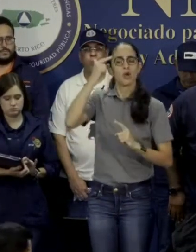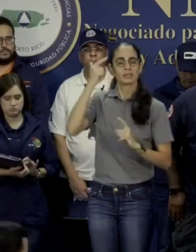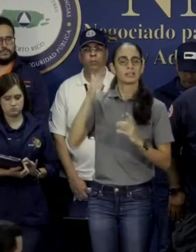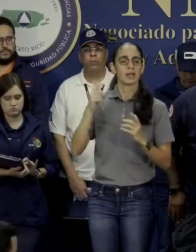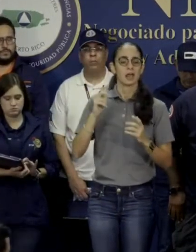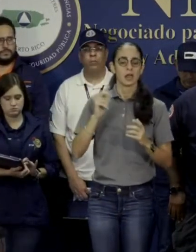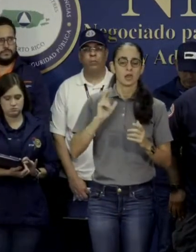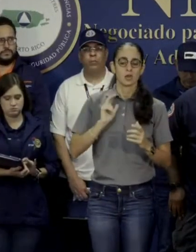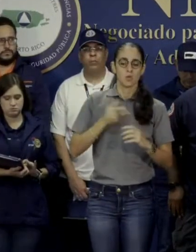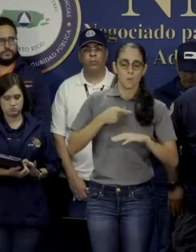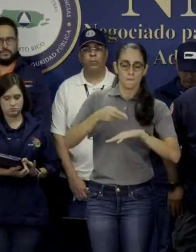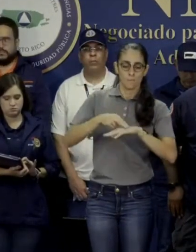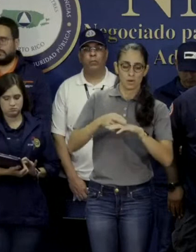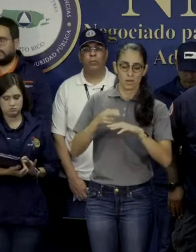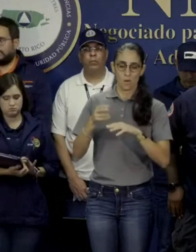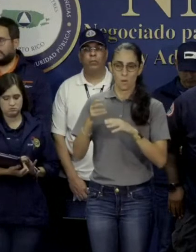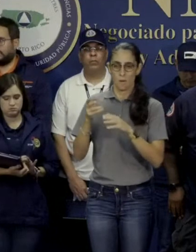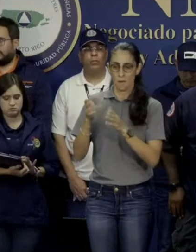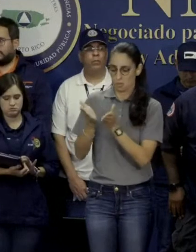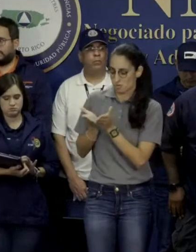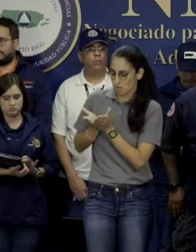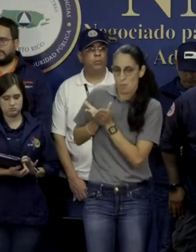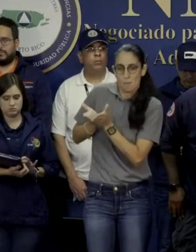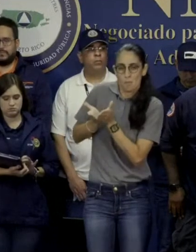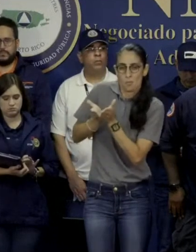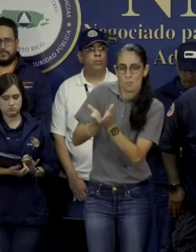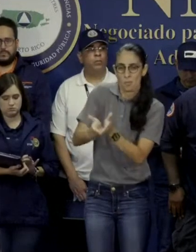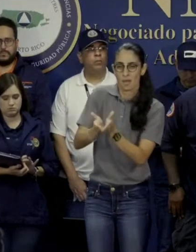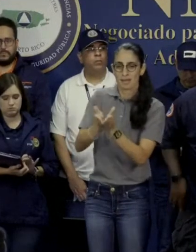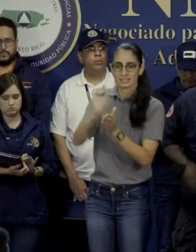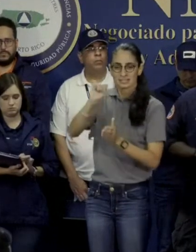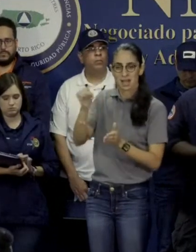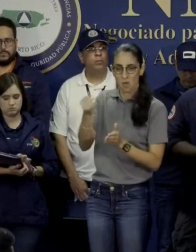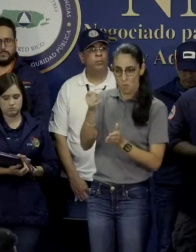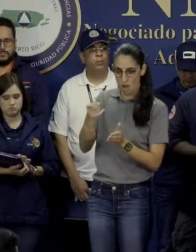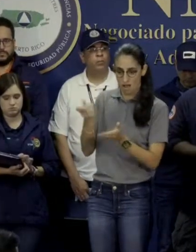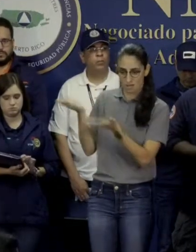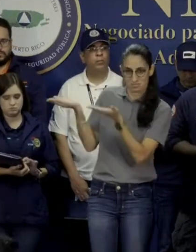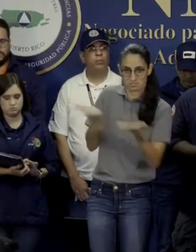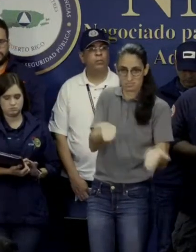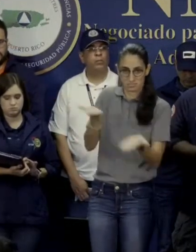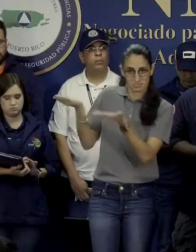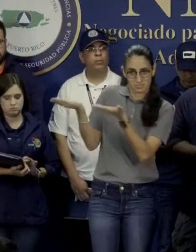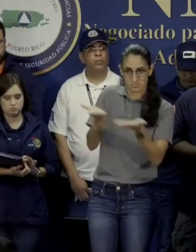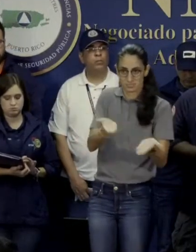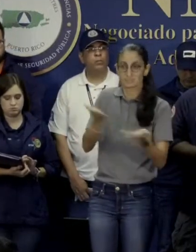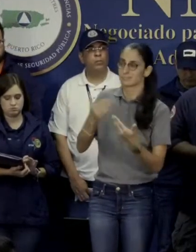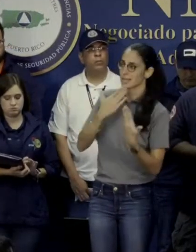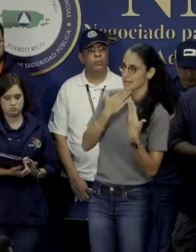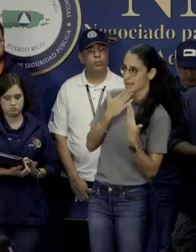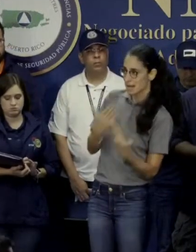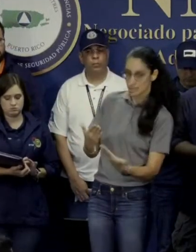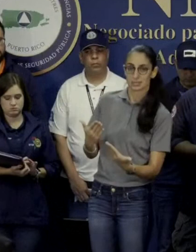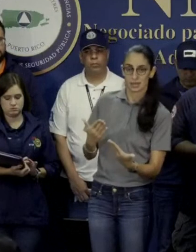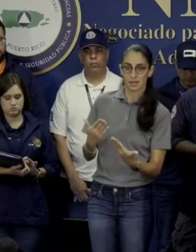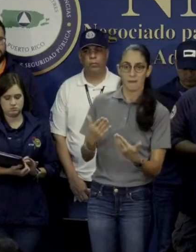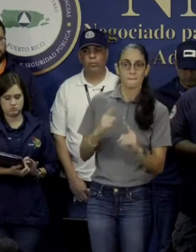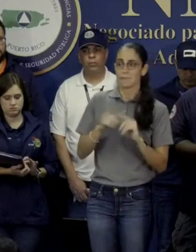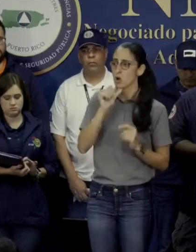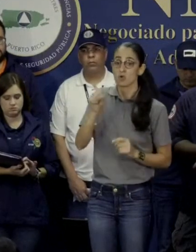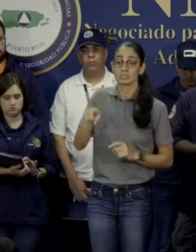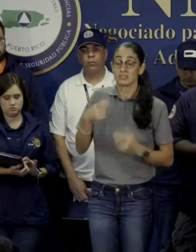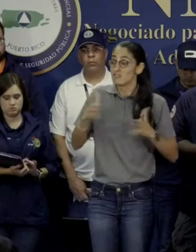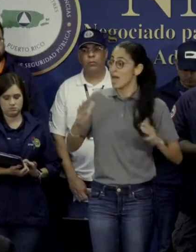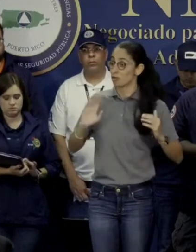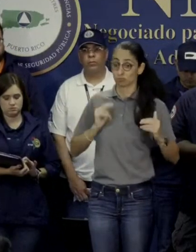Rico, en nuestro puerto, en nuestro principal puerto de San Juan, por ayuda humanitaria que se agradece, pero que realmente no